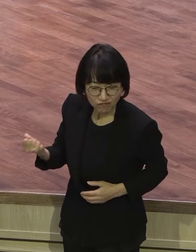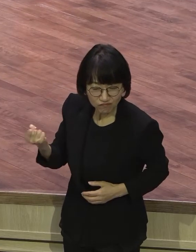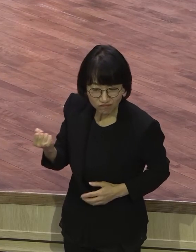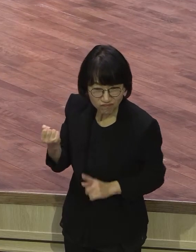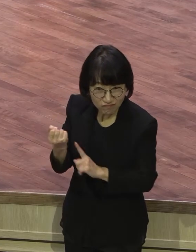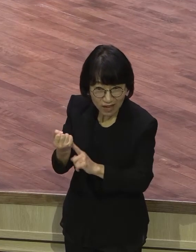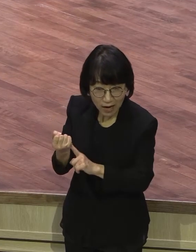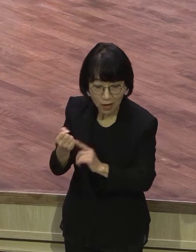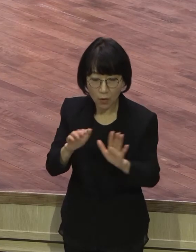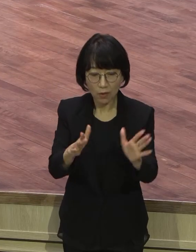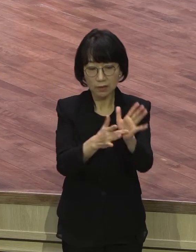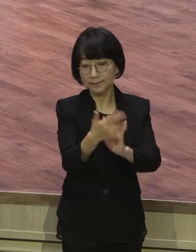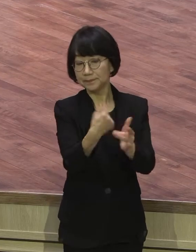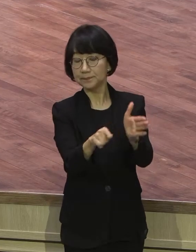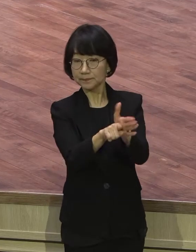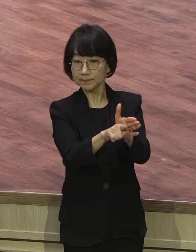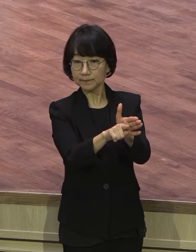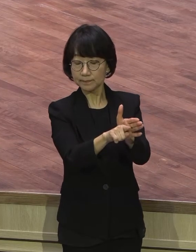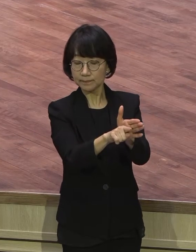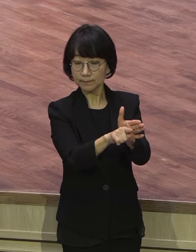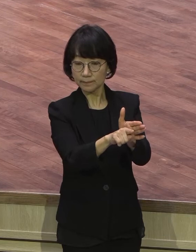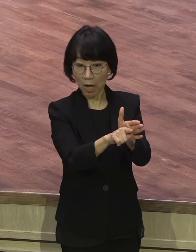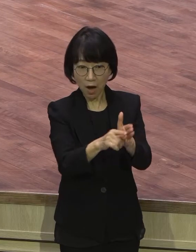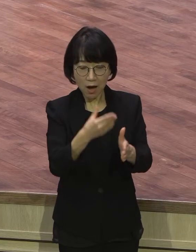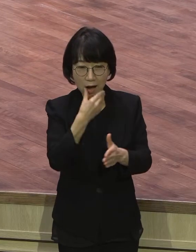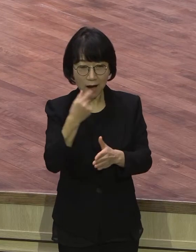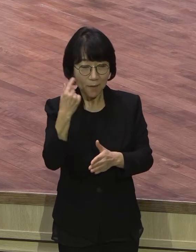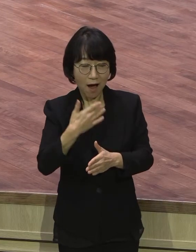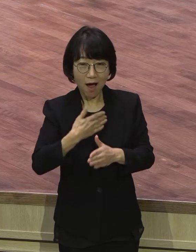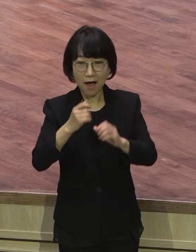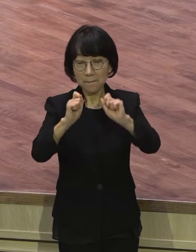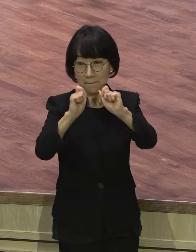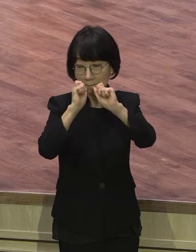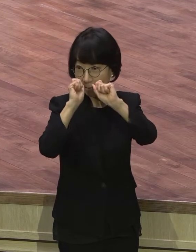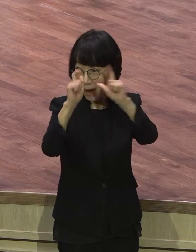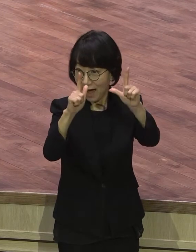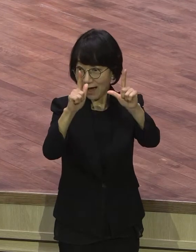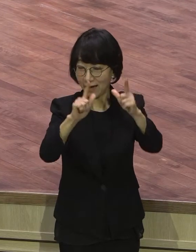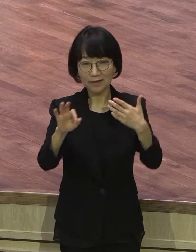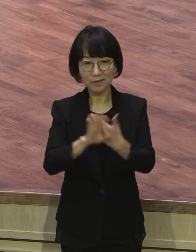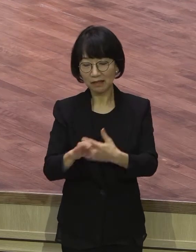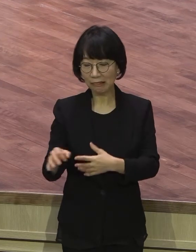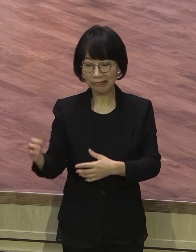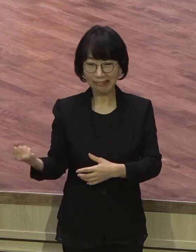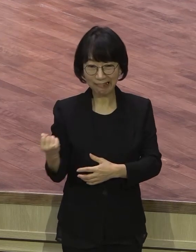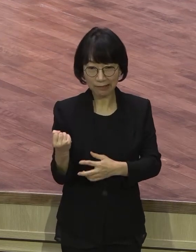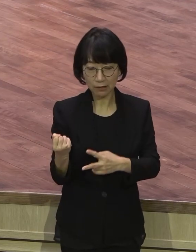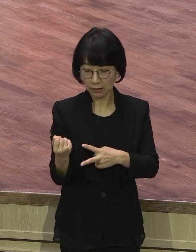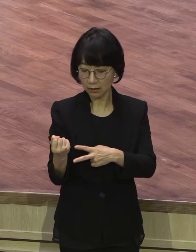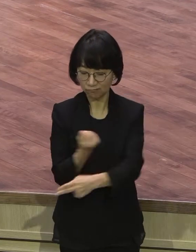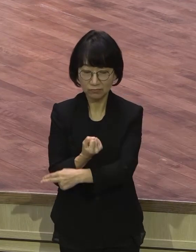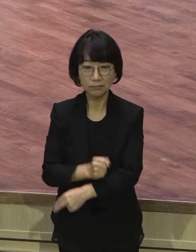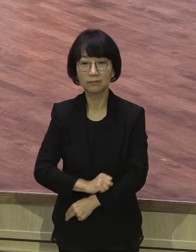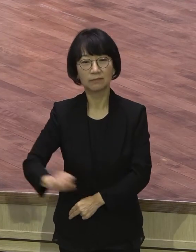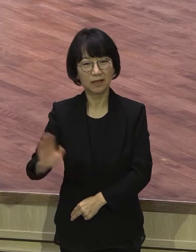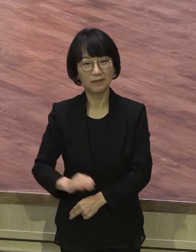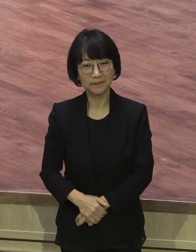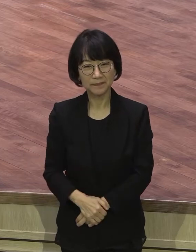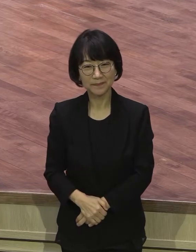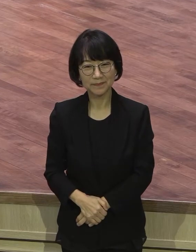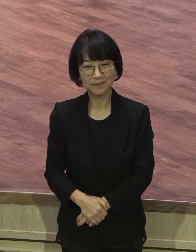믿고 나서부터 이제 정말로 복음 깨달았으면 체질을 바꿔야 돼요.